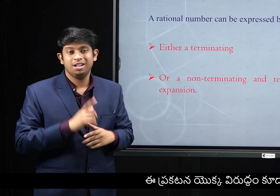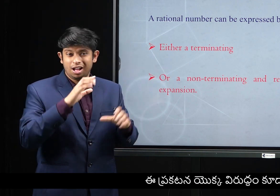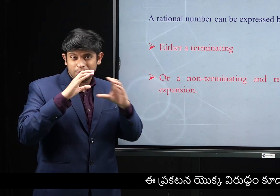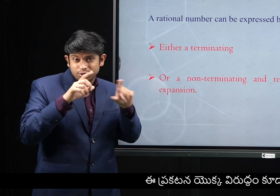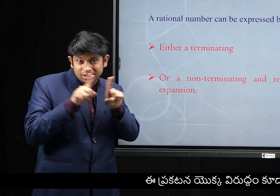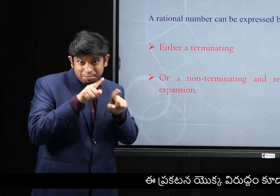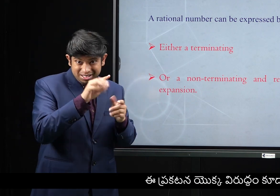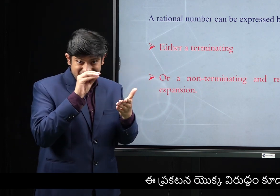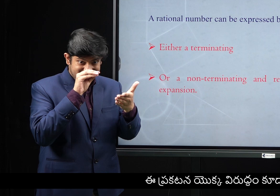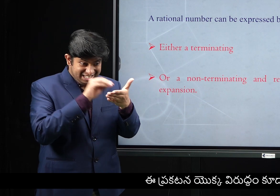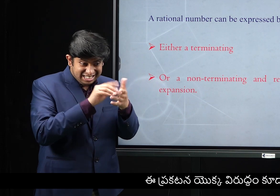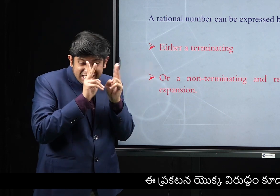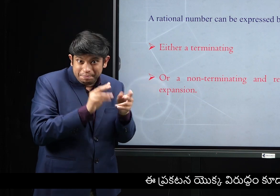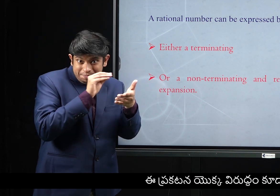ఈ ప్రకటన యొక్క విరుద్ధం కూడా నిజం.